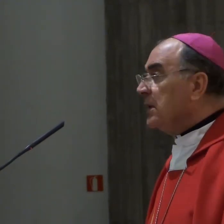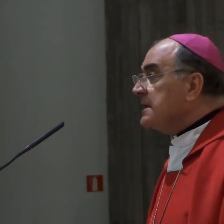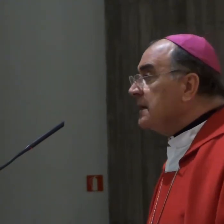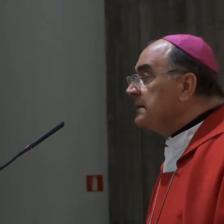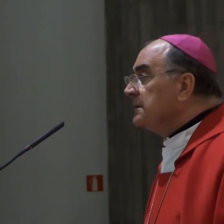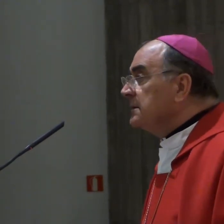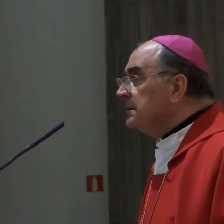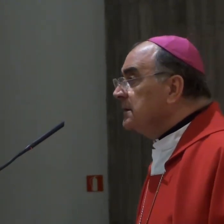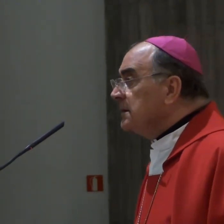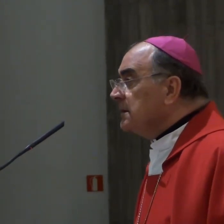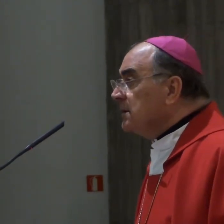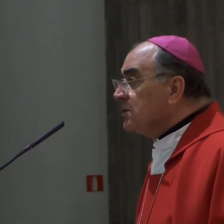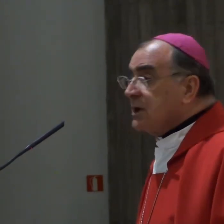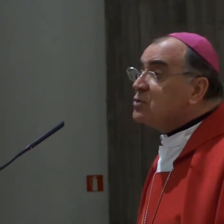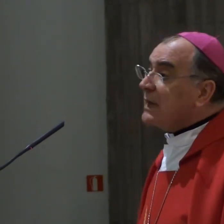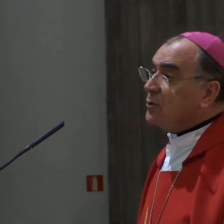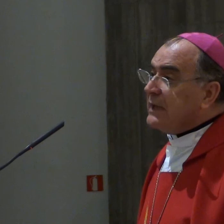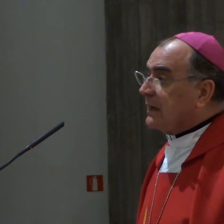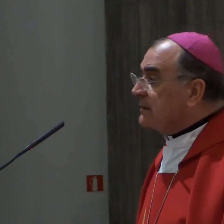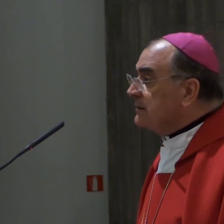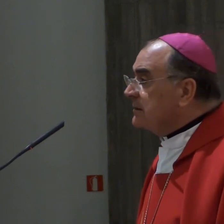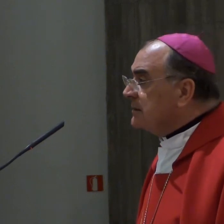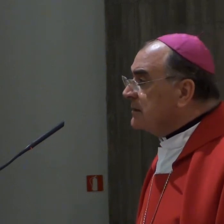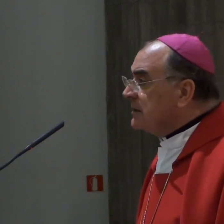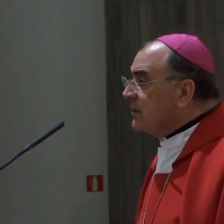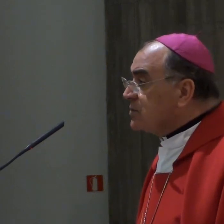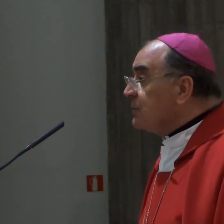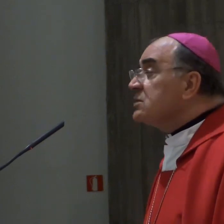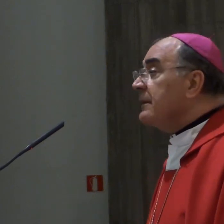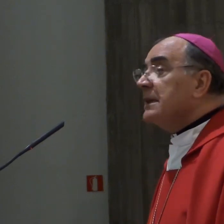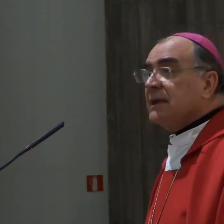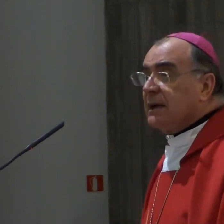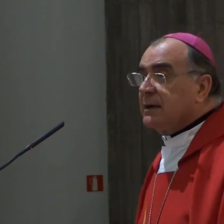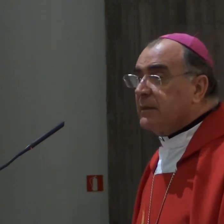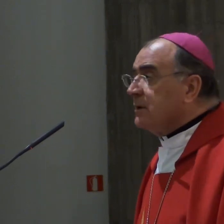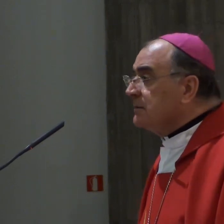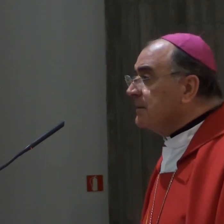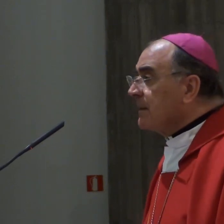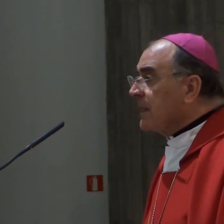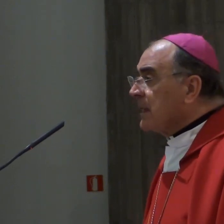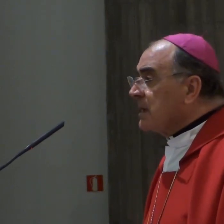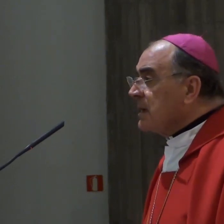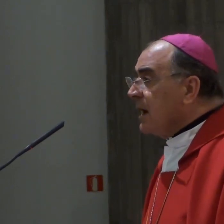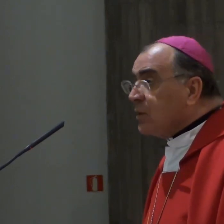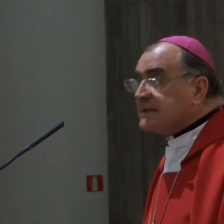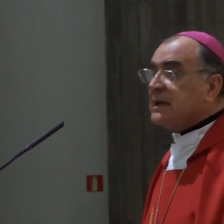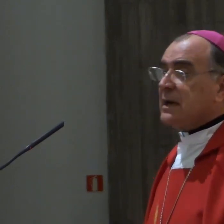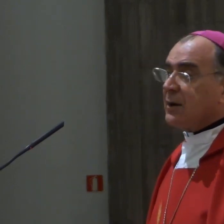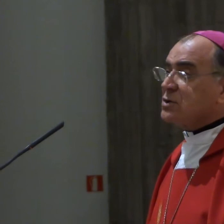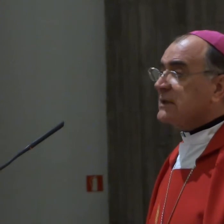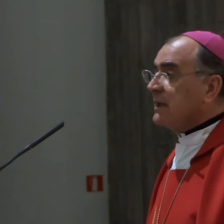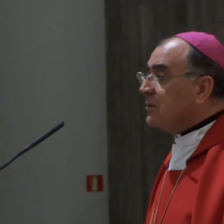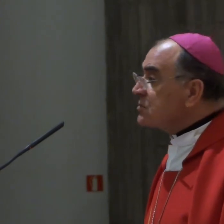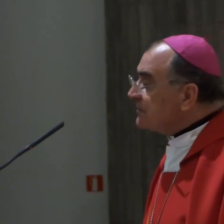servir en la política se busca o se busca vencer al enemigo aunque